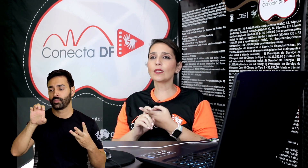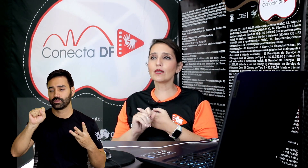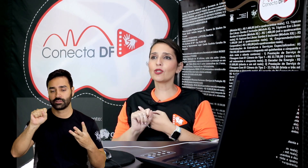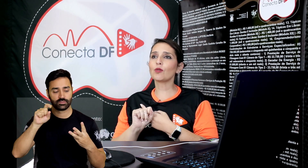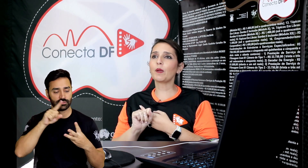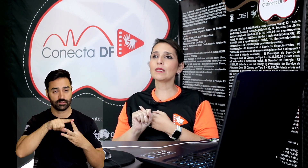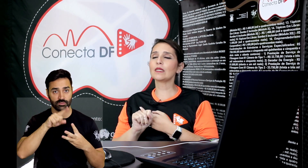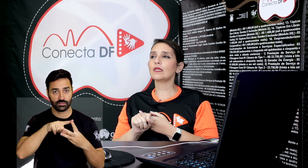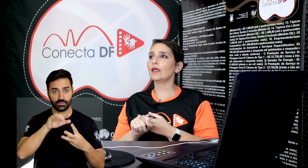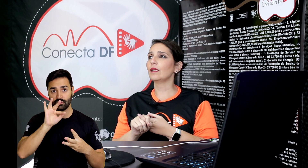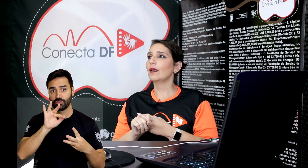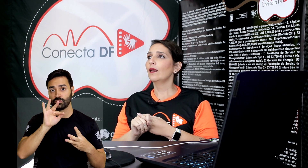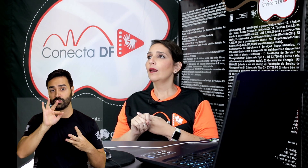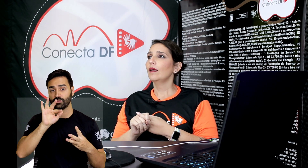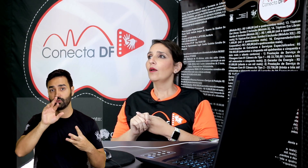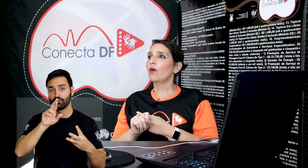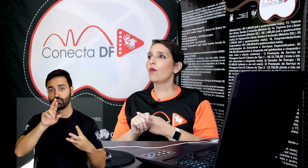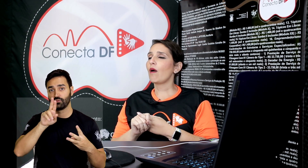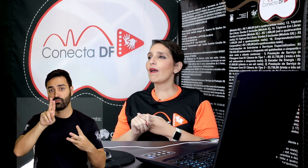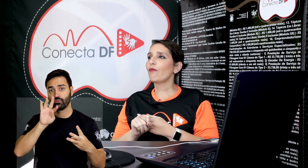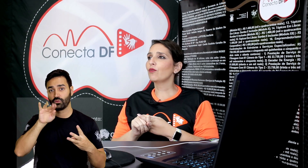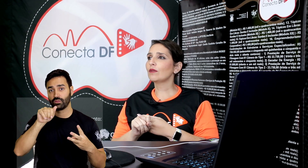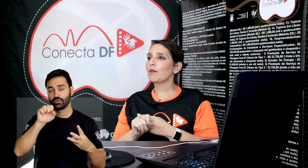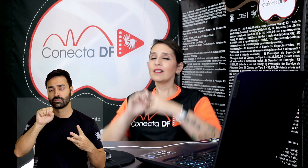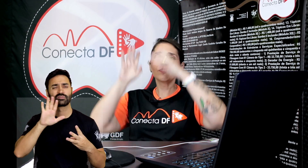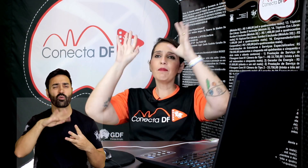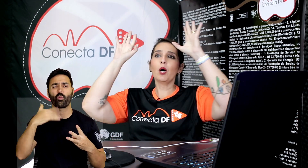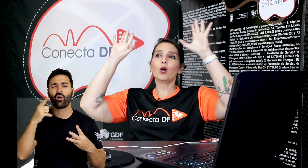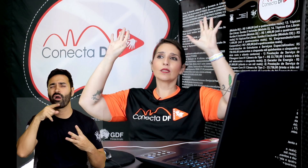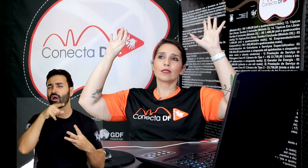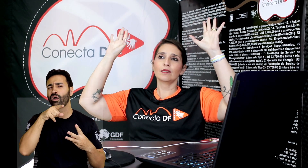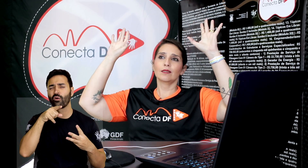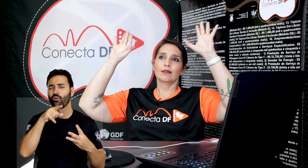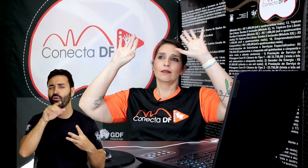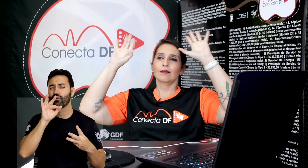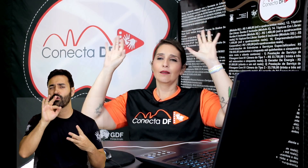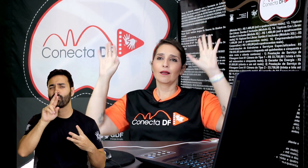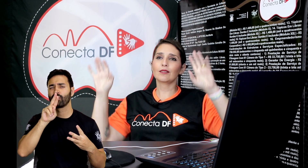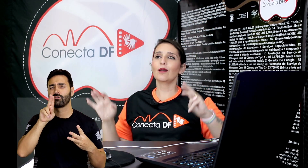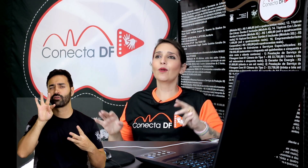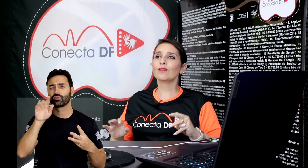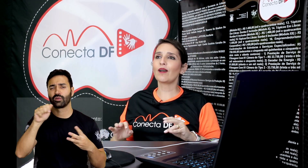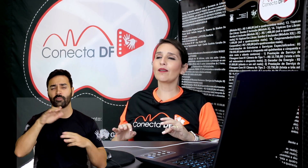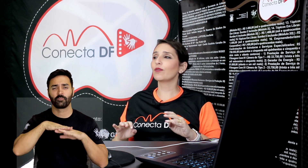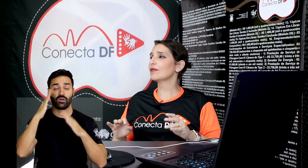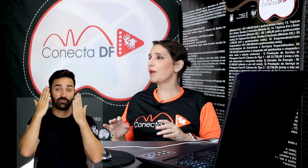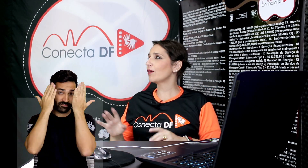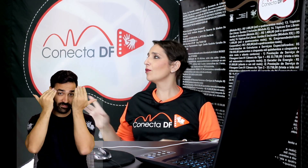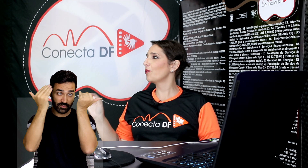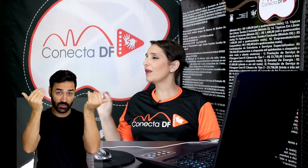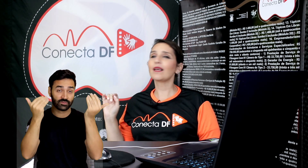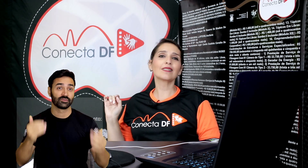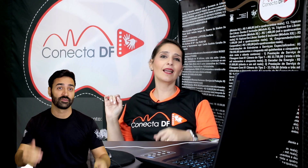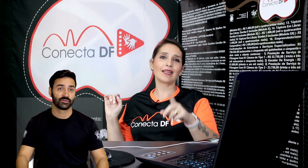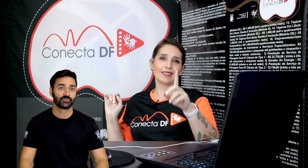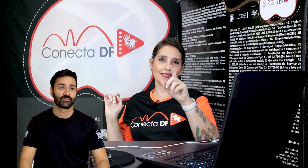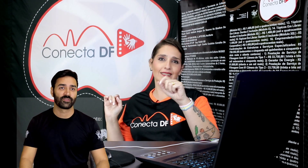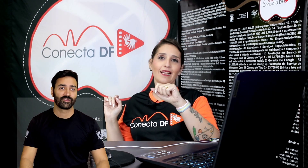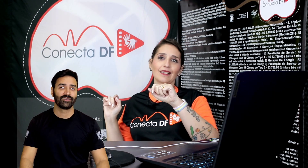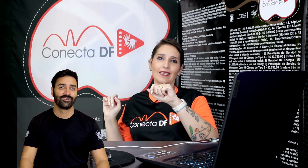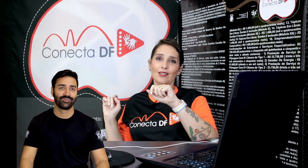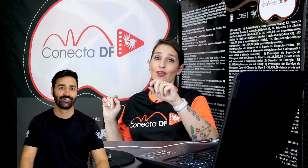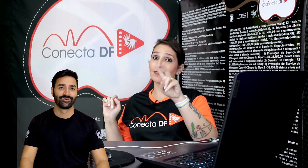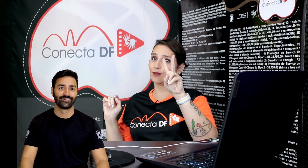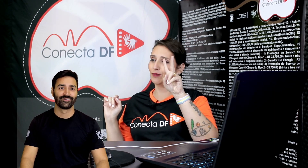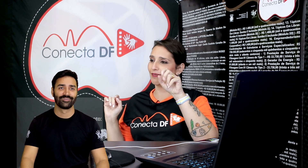Frutas, a gente pensa assim, qual é a fruta mais famosa? Assim, quando fala fruta, se bem que eu me lasquei